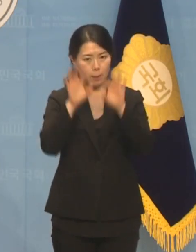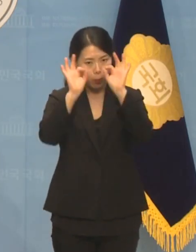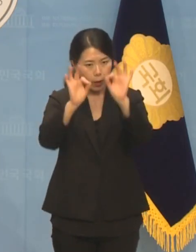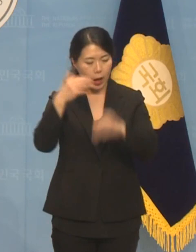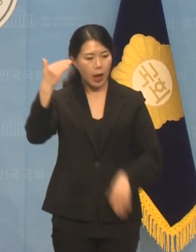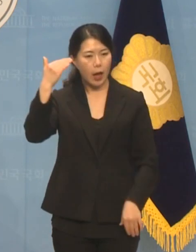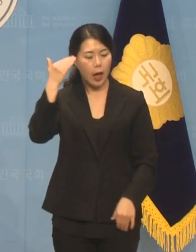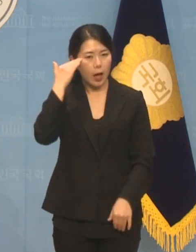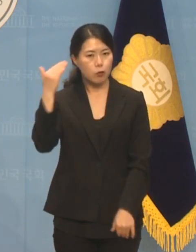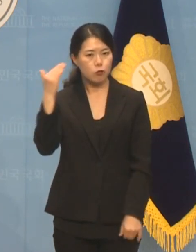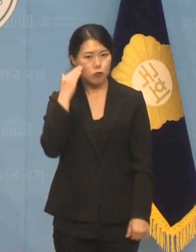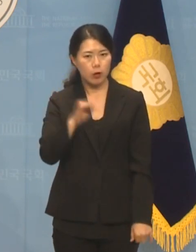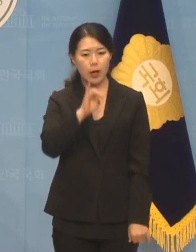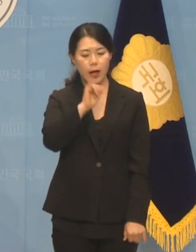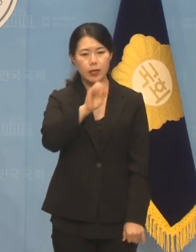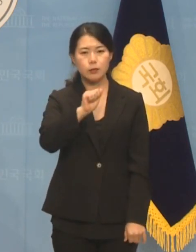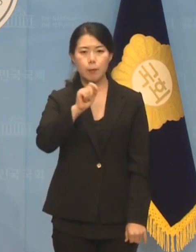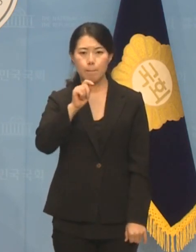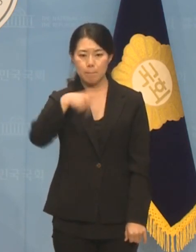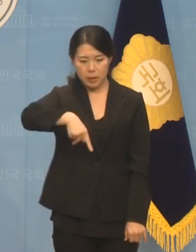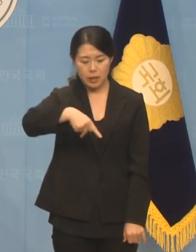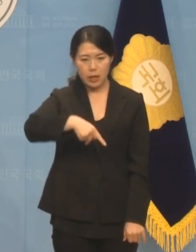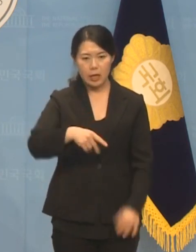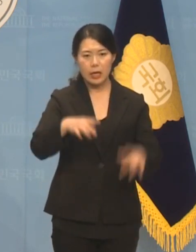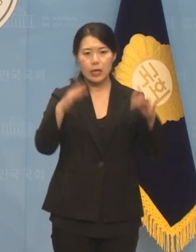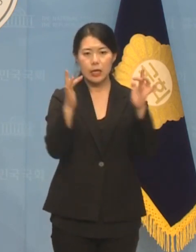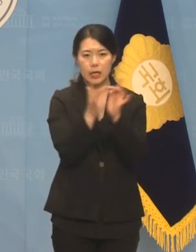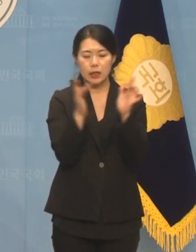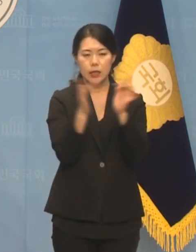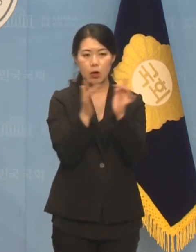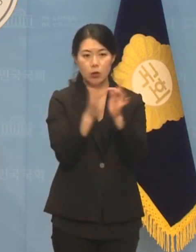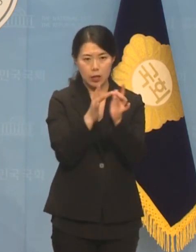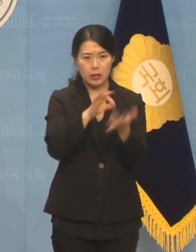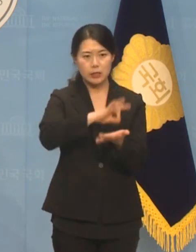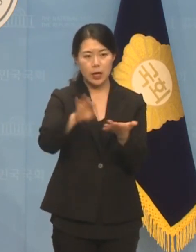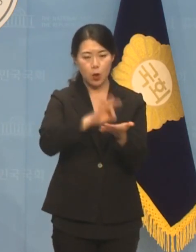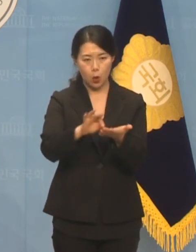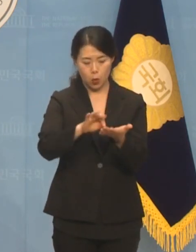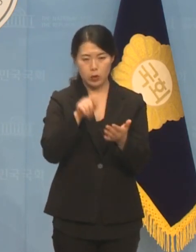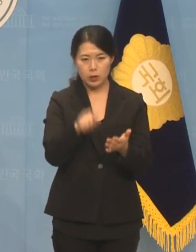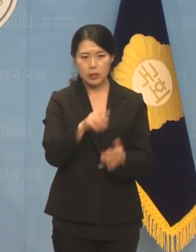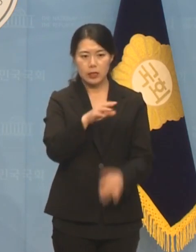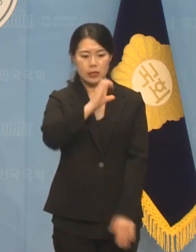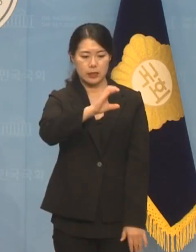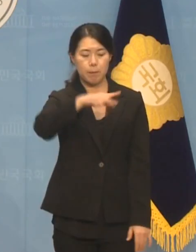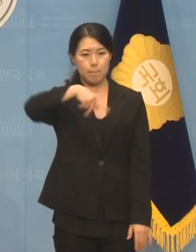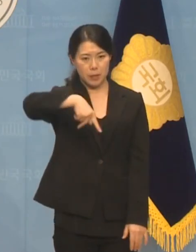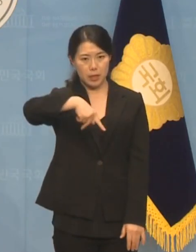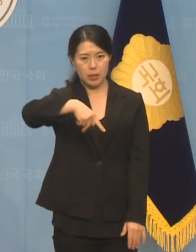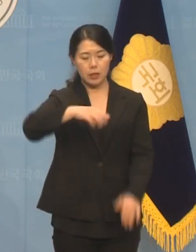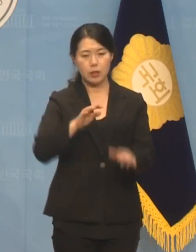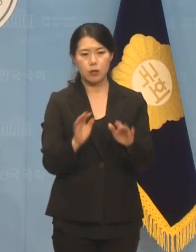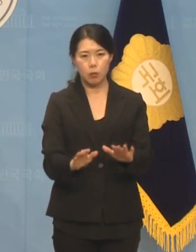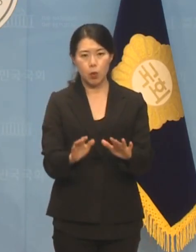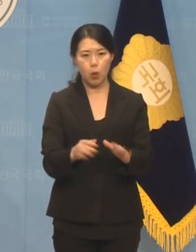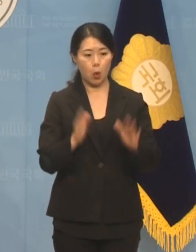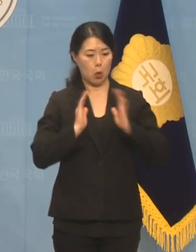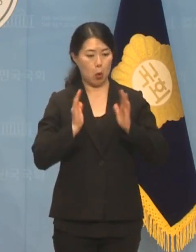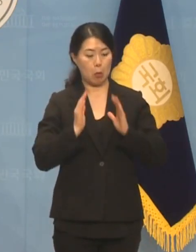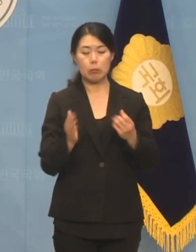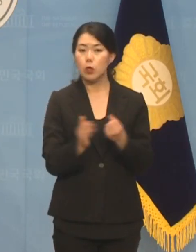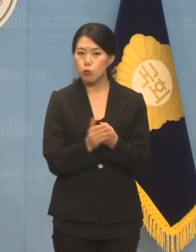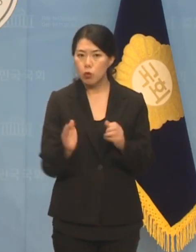한국 ISP, 즉 인터넷 서비스 망 제공자는 CP, 컨텐츠 사업자를 경업하고